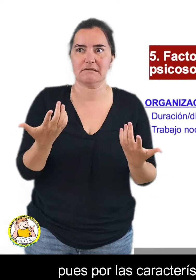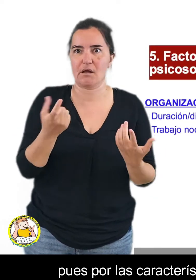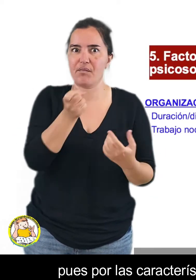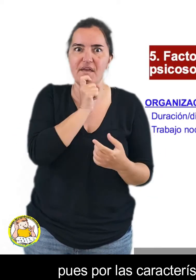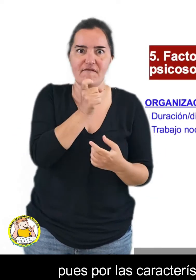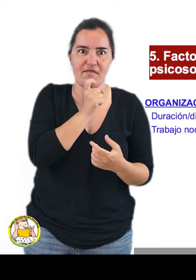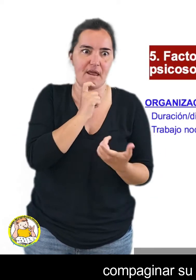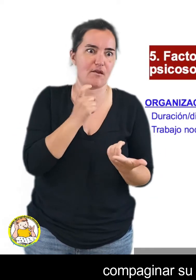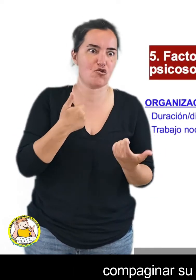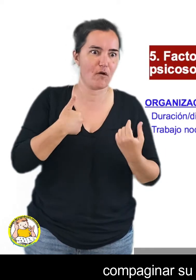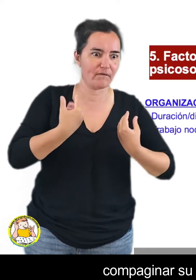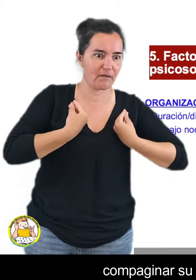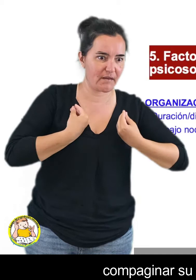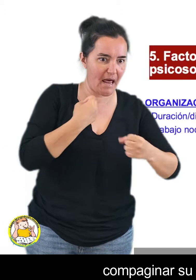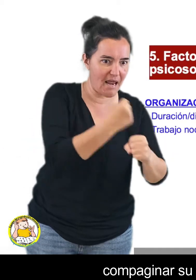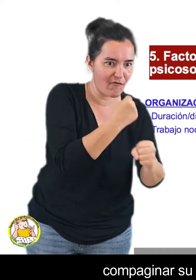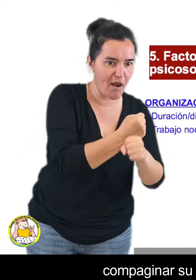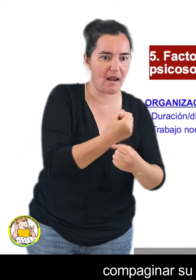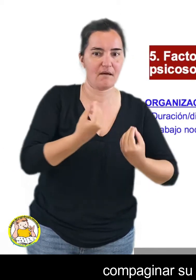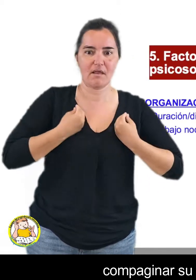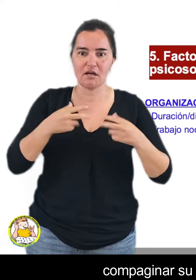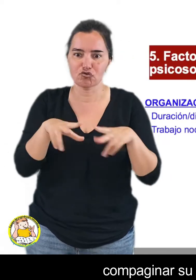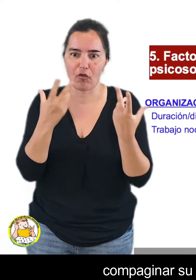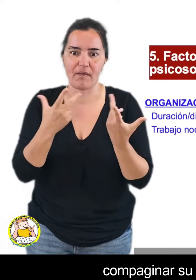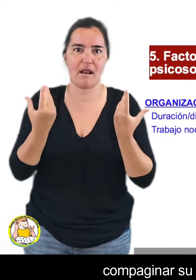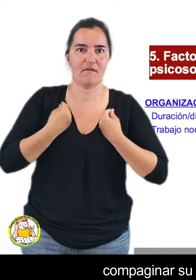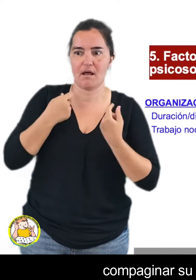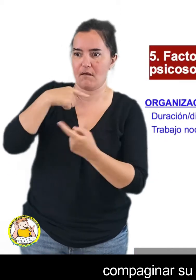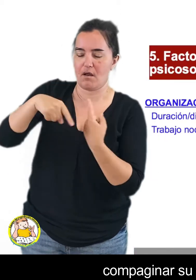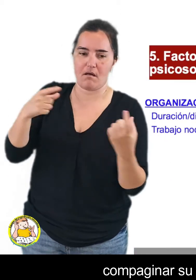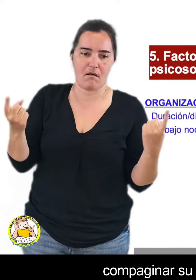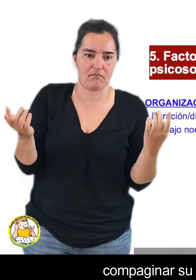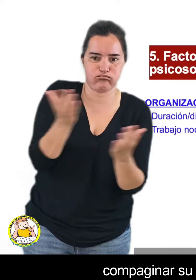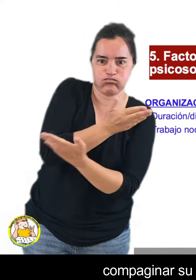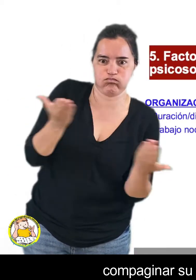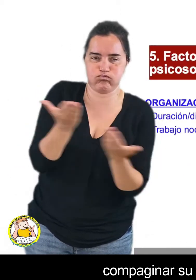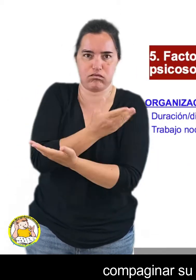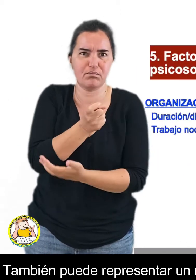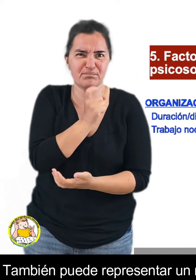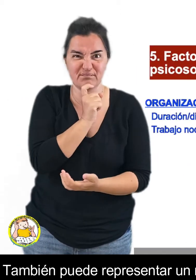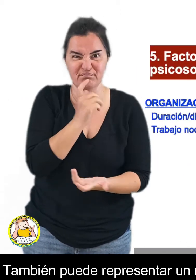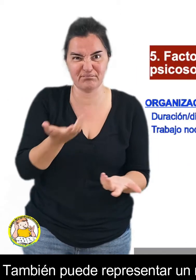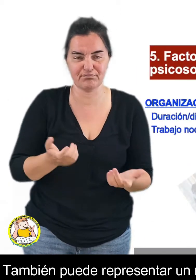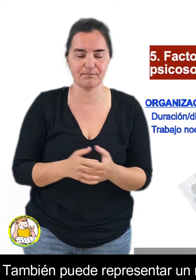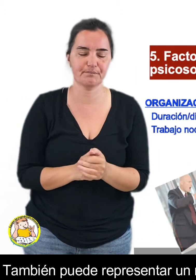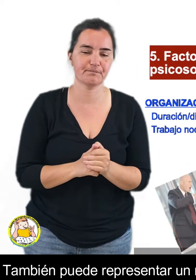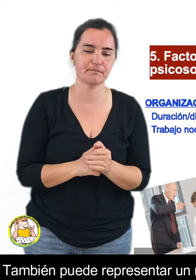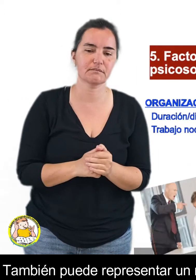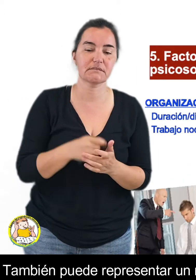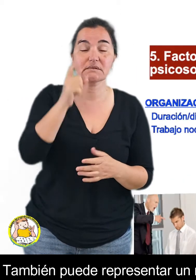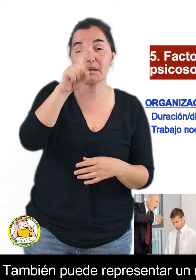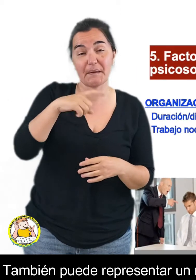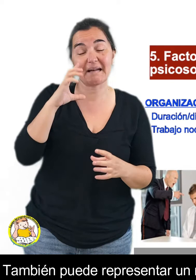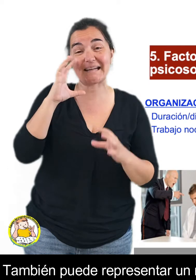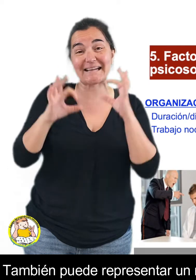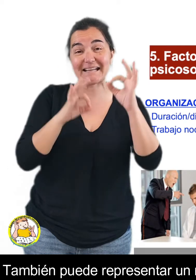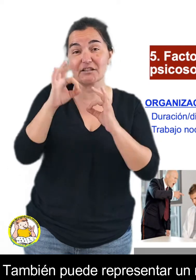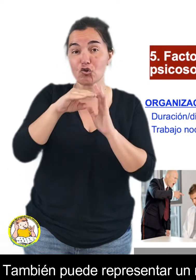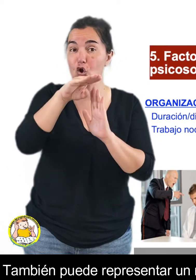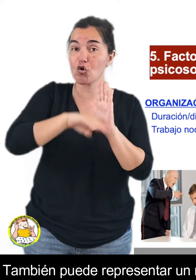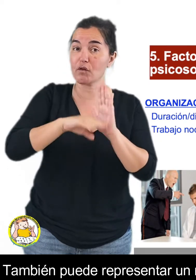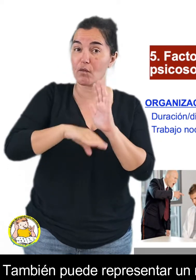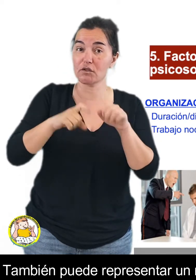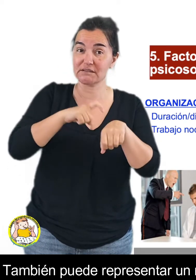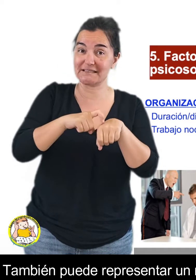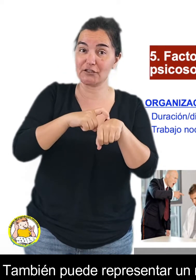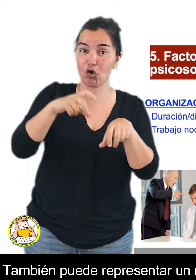les resulta muy difícil compaginar su vida laboral, social y familiar. También puede representar un riesgo derivado de